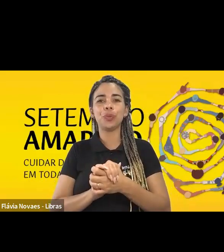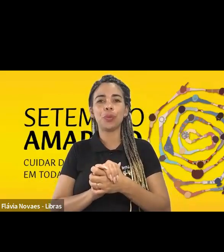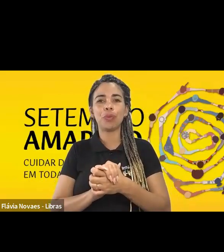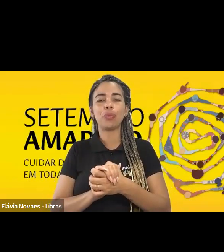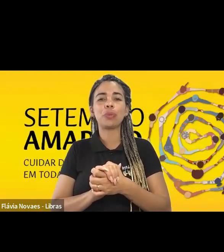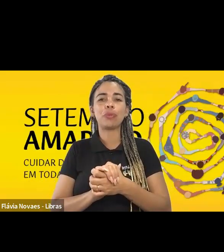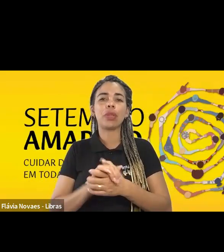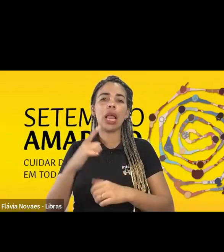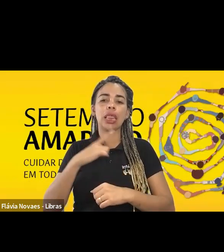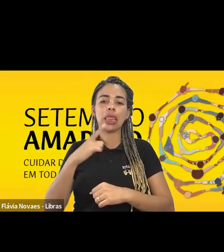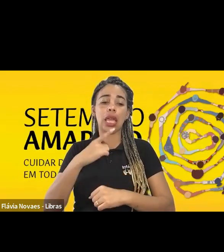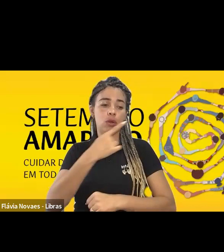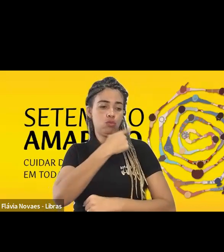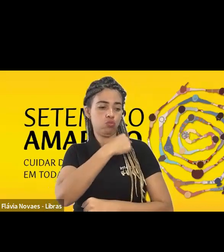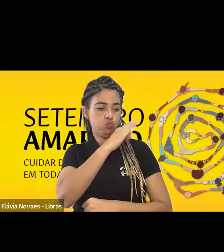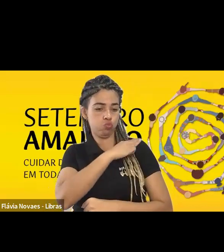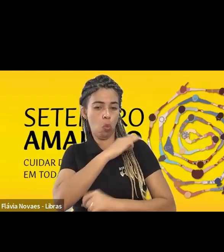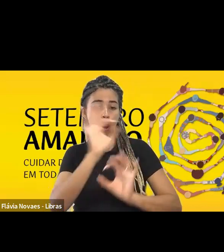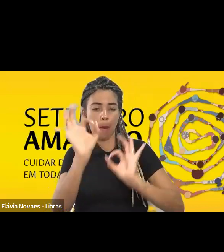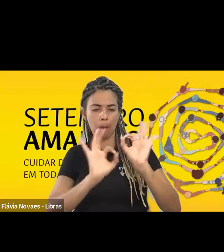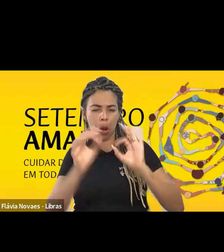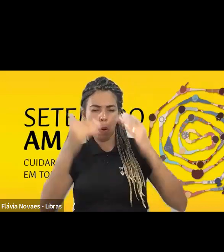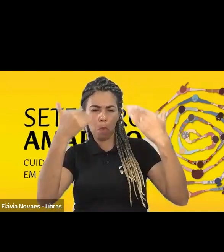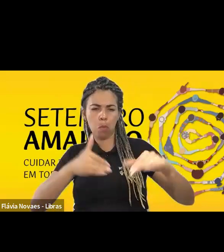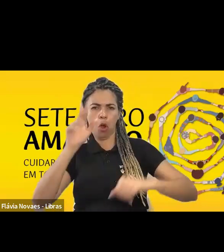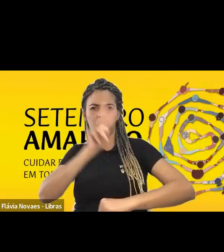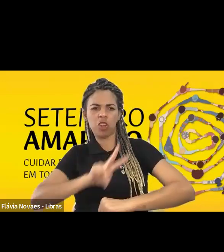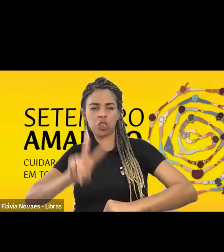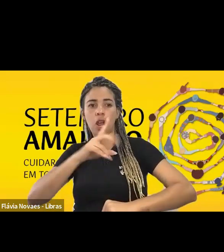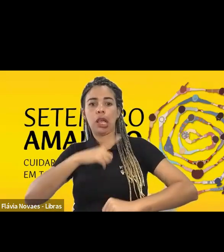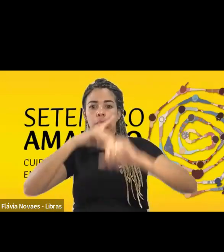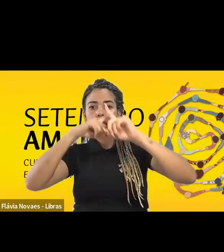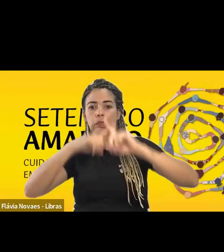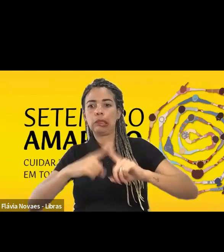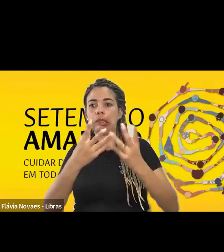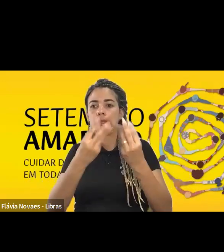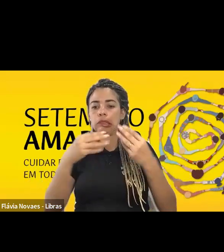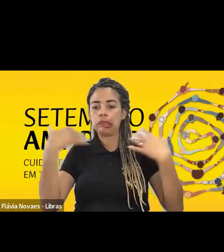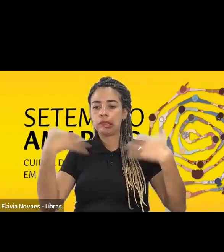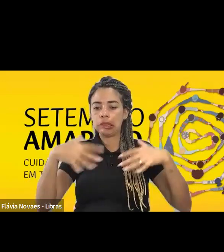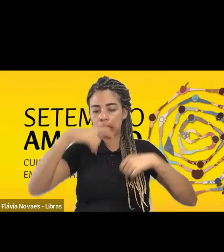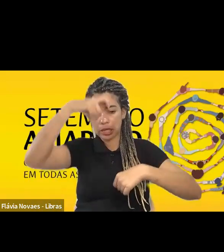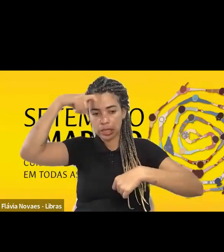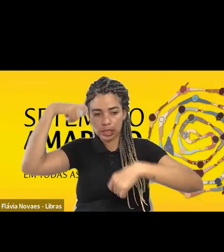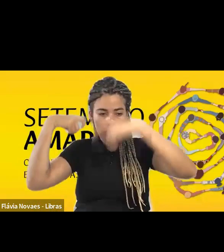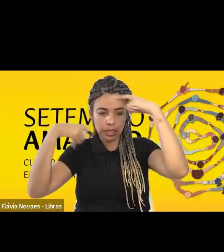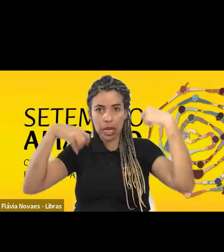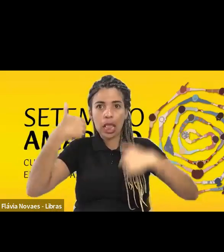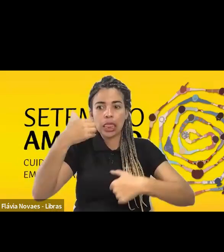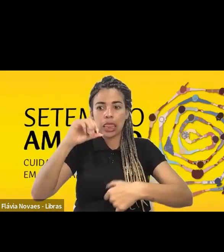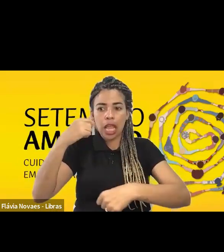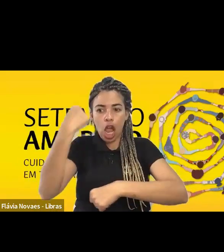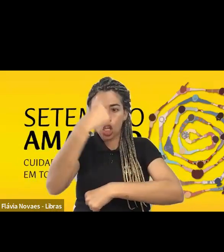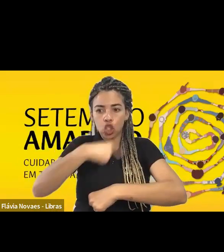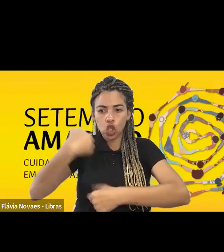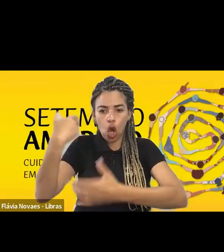um ensino médio preparatório para um vestibular muito concorrido, né? Um estudo de 10, 12 horas por dia